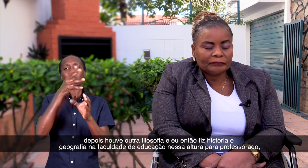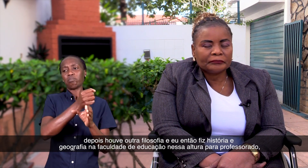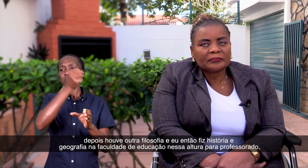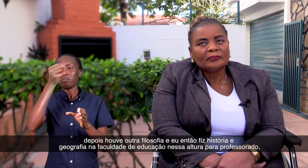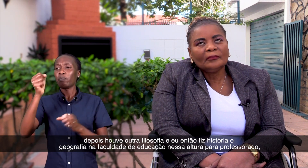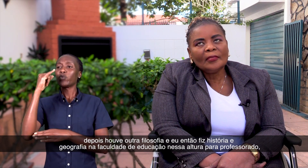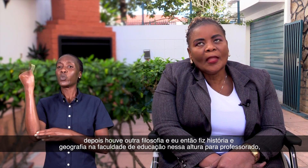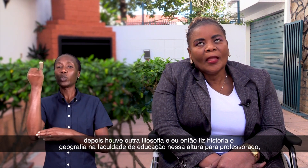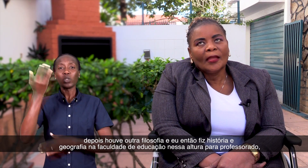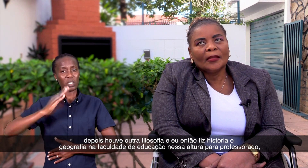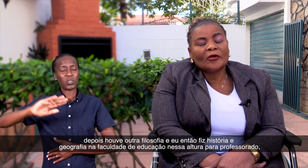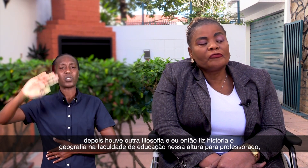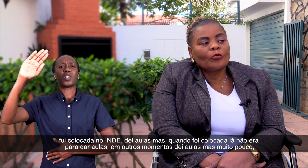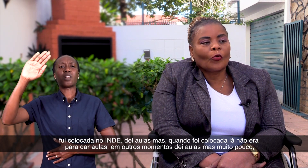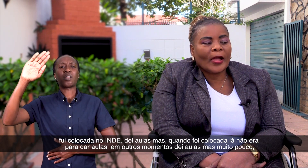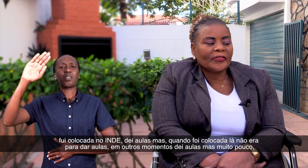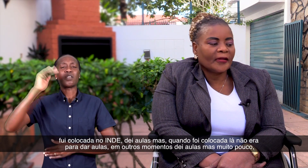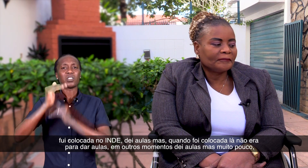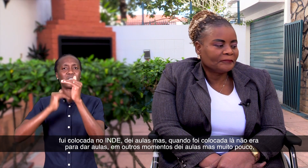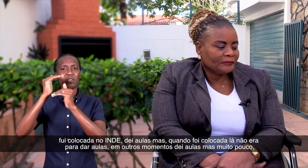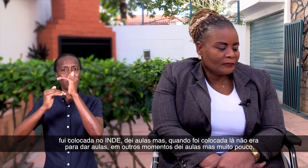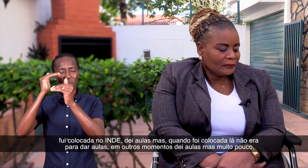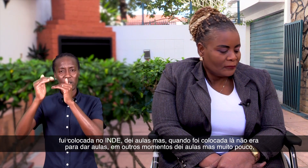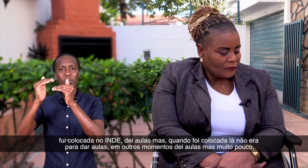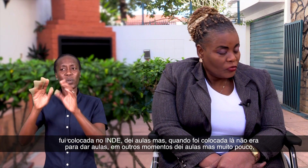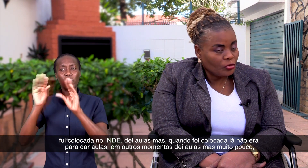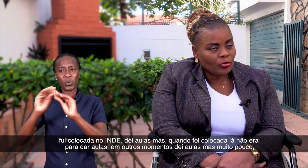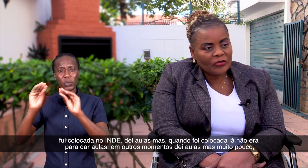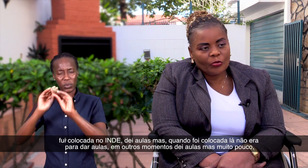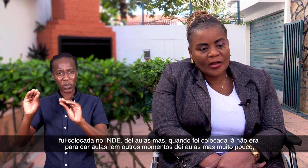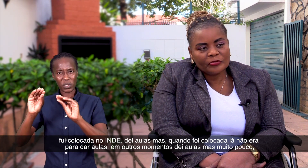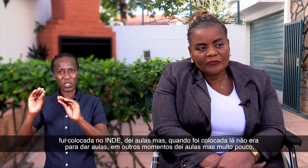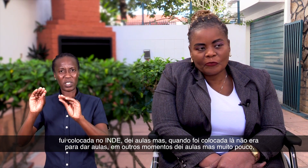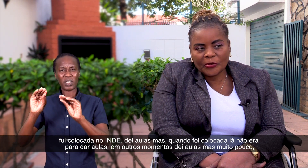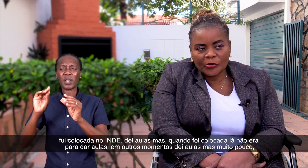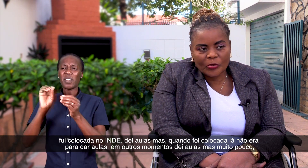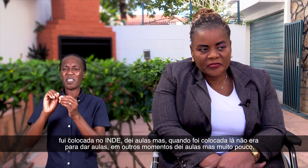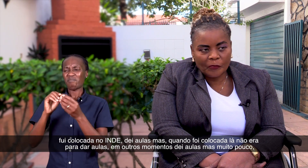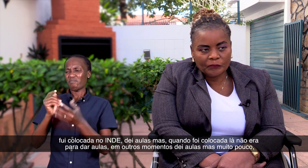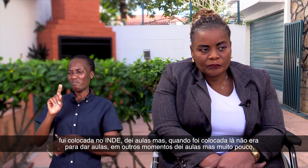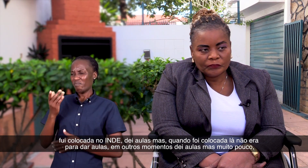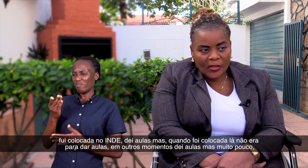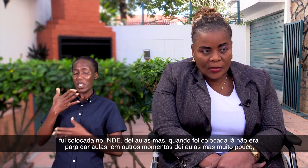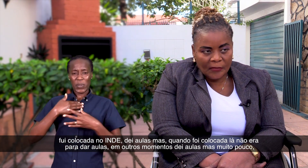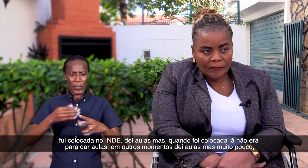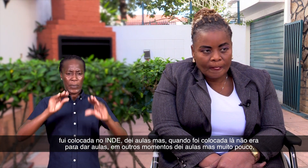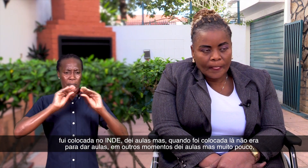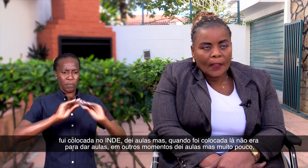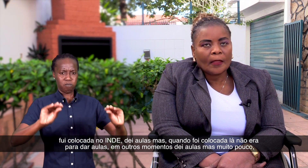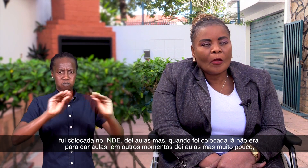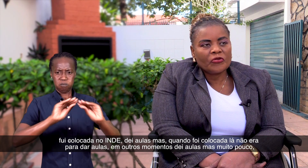professorado. Então, fui colocada no Instituto Nacional de Desenvolvimento da Educação,